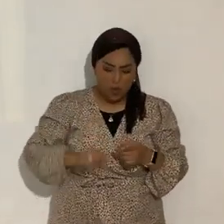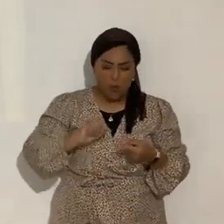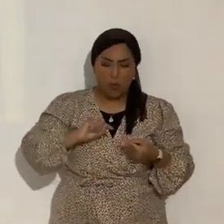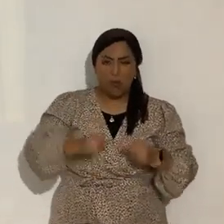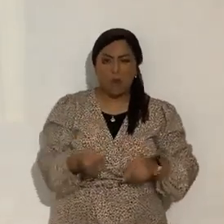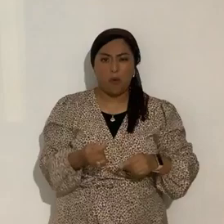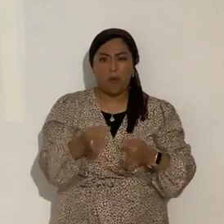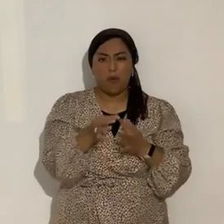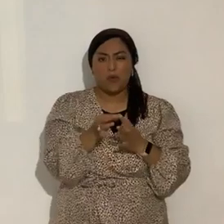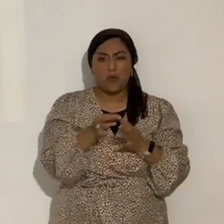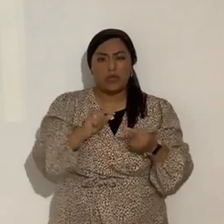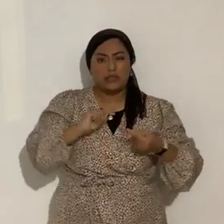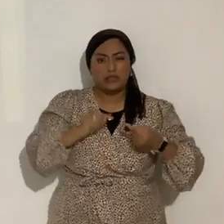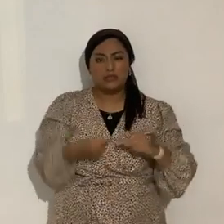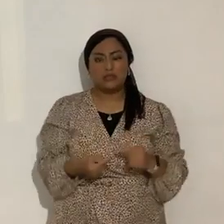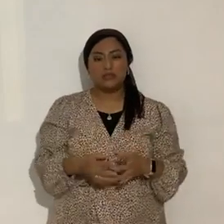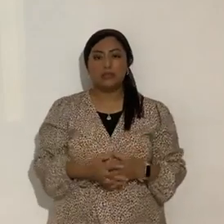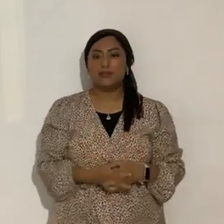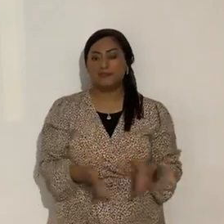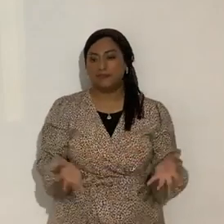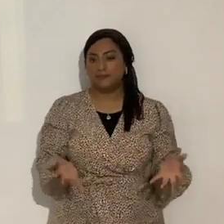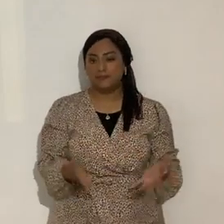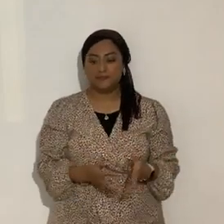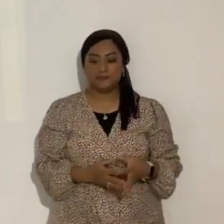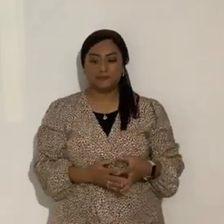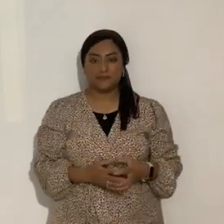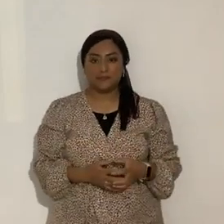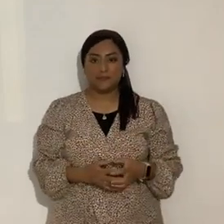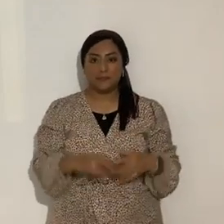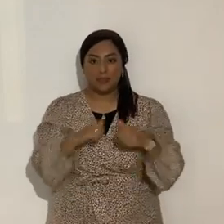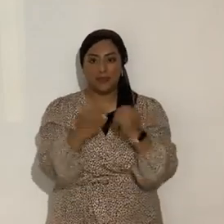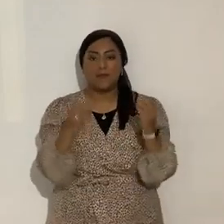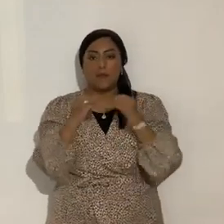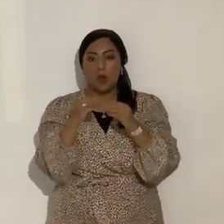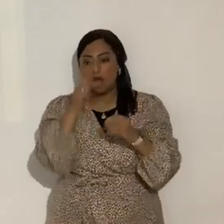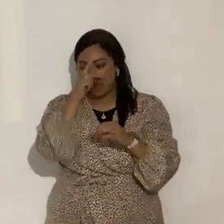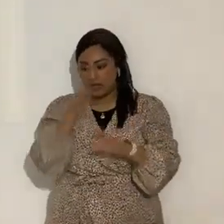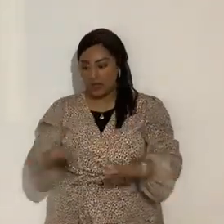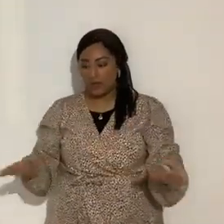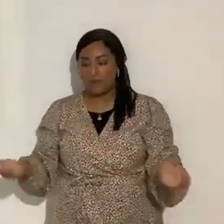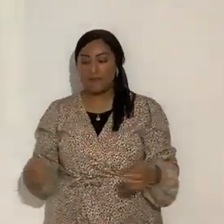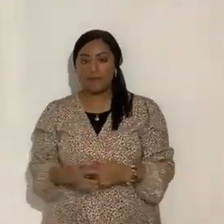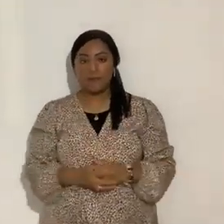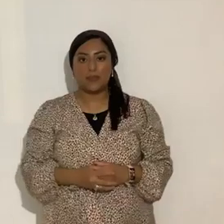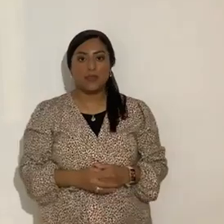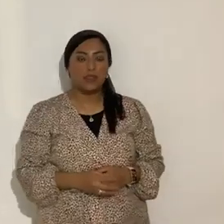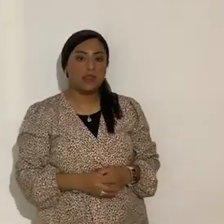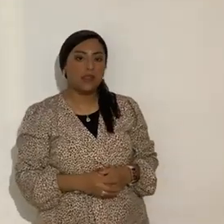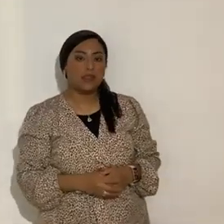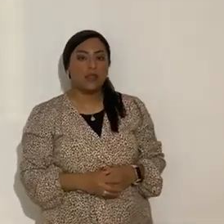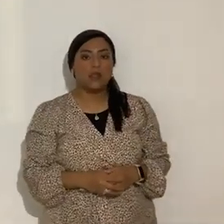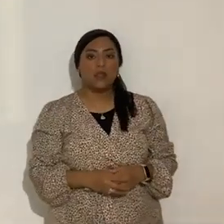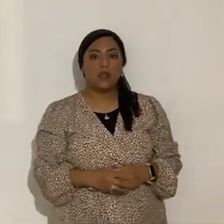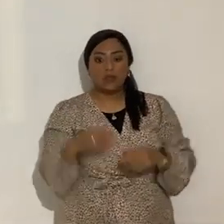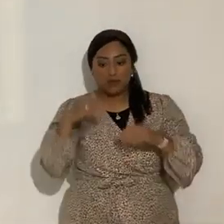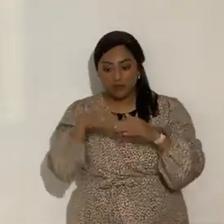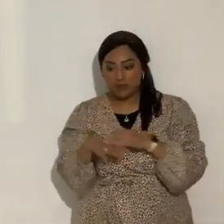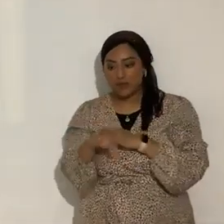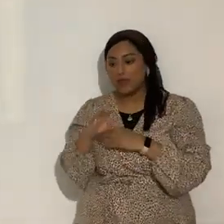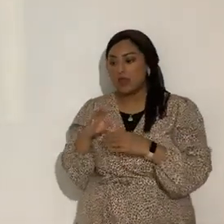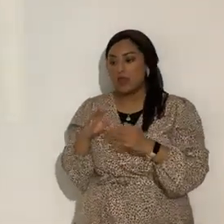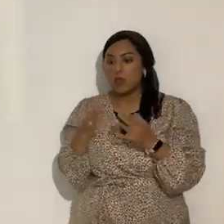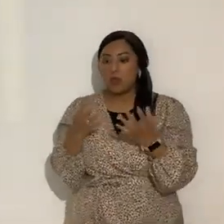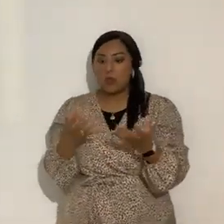cocina? Pues si no a la perfección, casi a la perfección. ¿Cuánto más un niño? Aquí es donde entran los deseos de